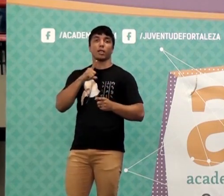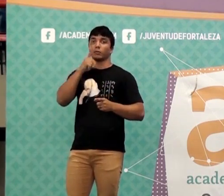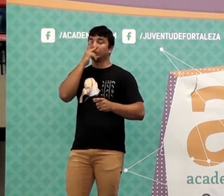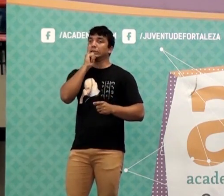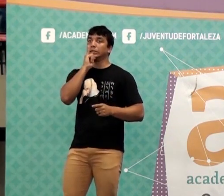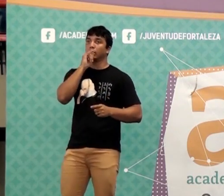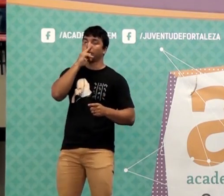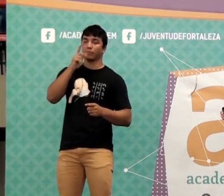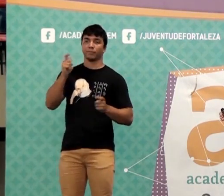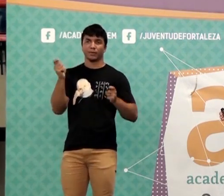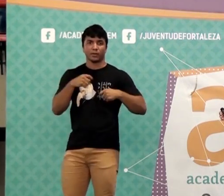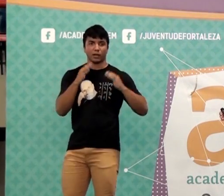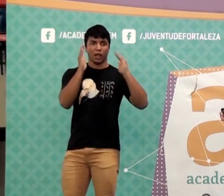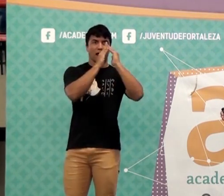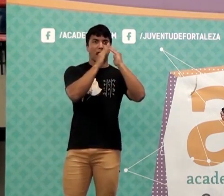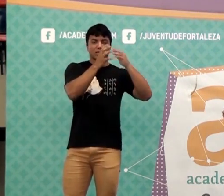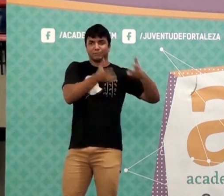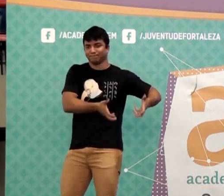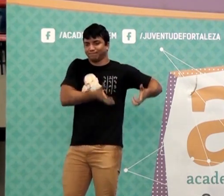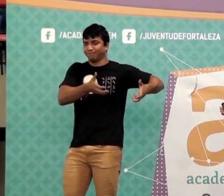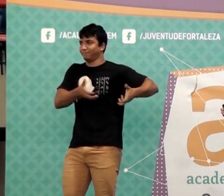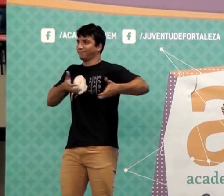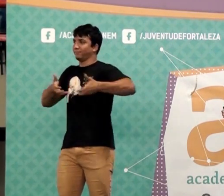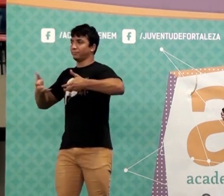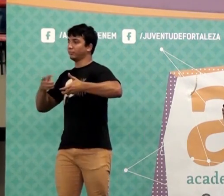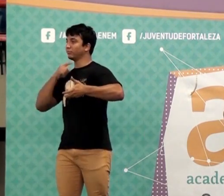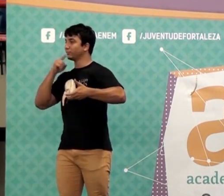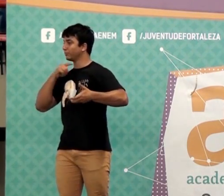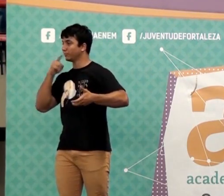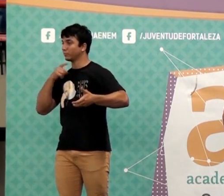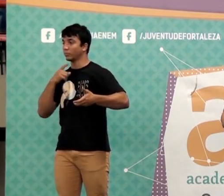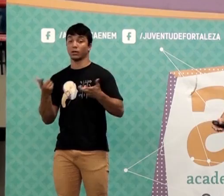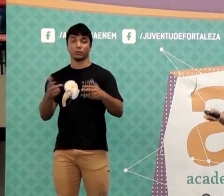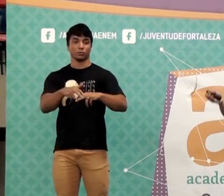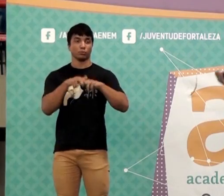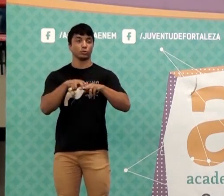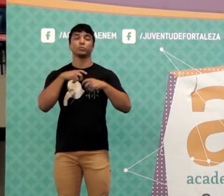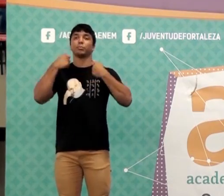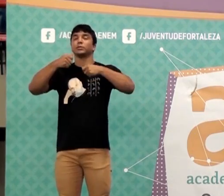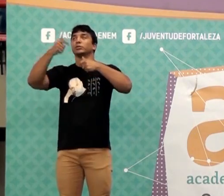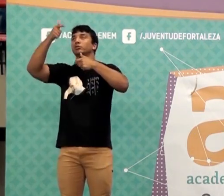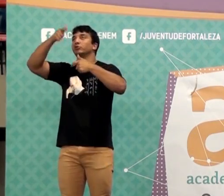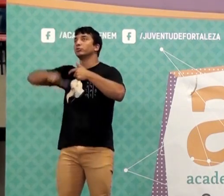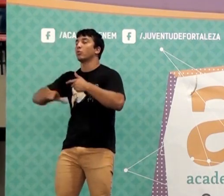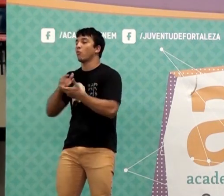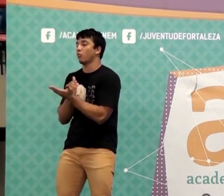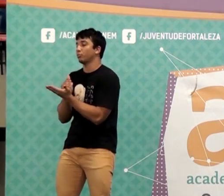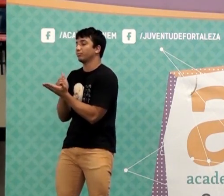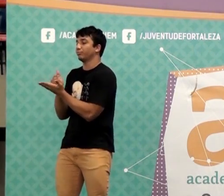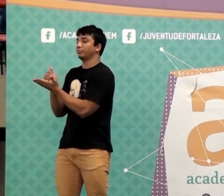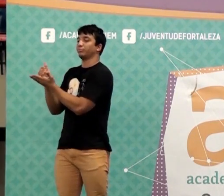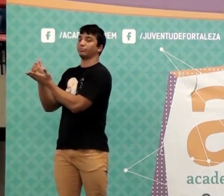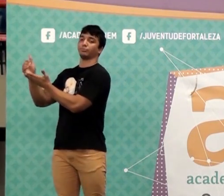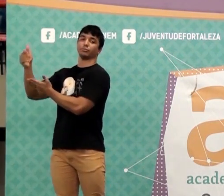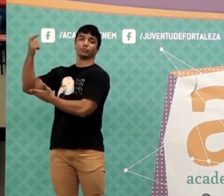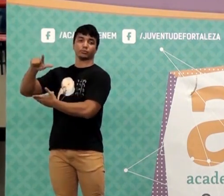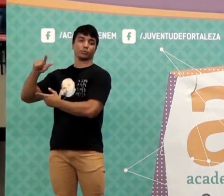para levar. Dá para levar as casas? Não. Então é como se eu tivesse que começar do zero de